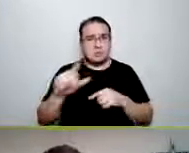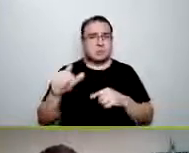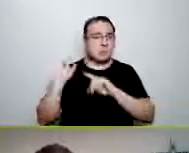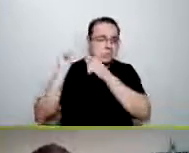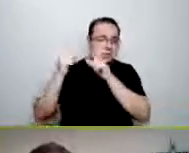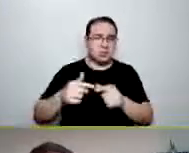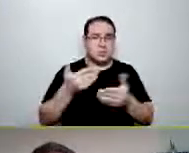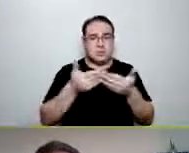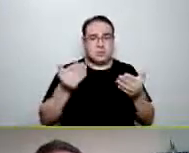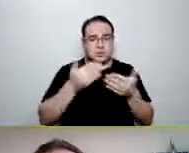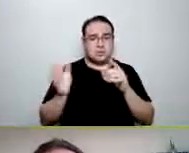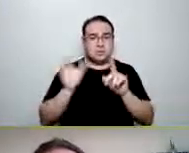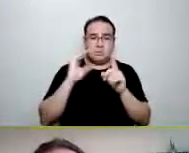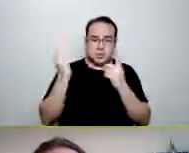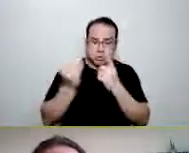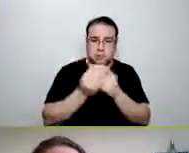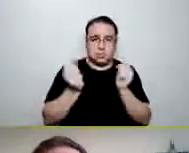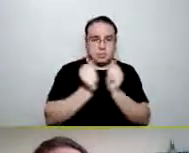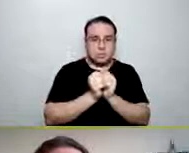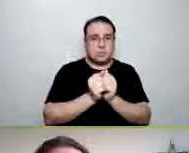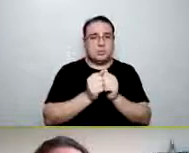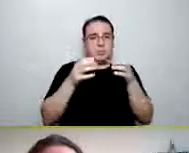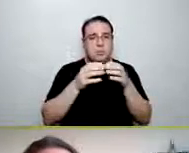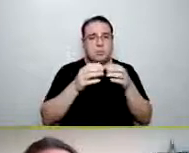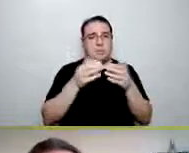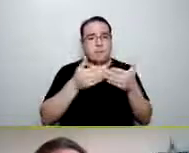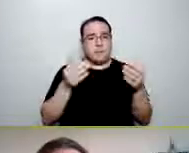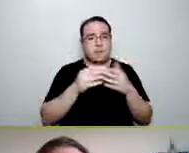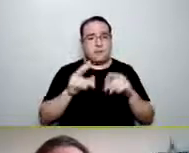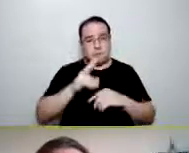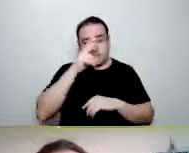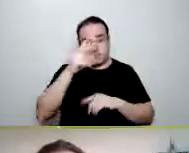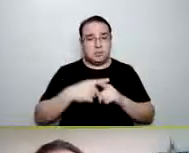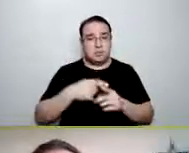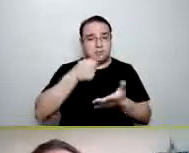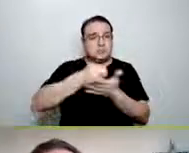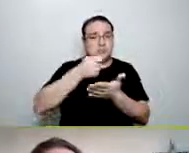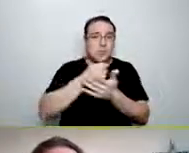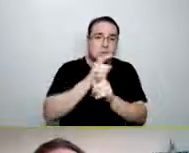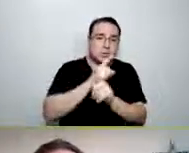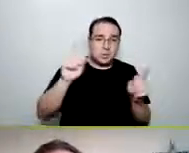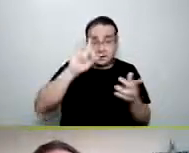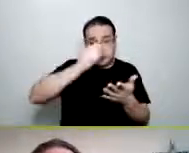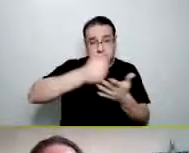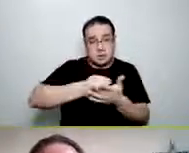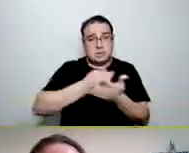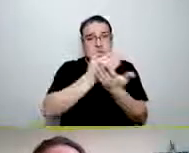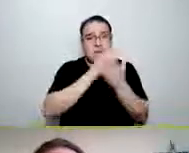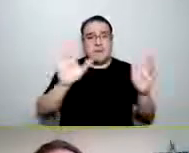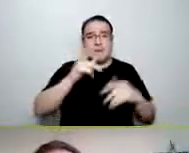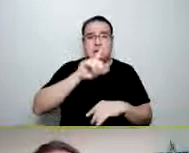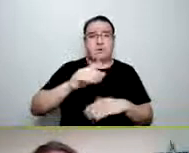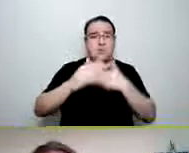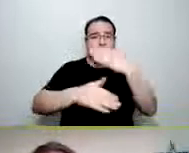tradicional se perde na comunidade, né, e o povo, em algum ponto, forçadamente ou não, decide desistir da língua e não